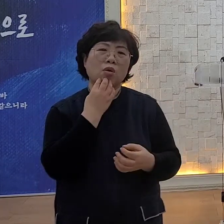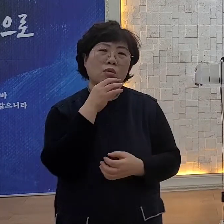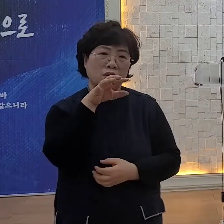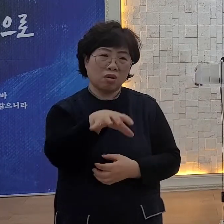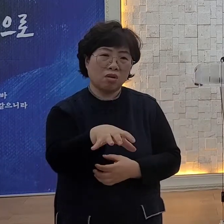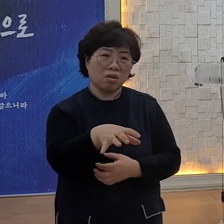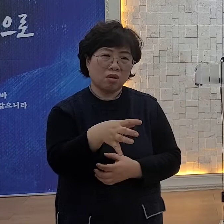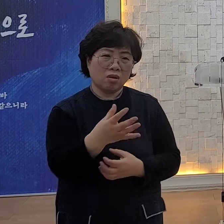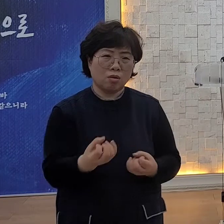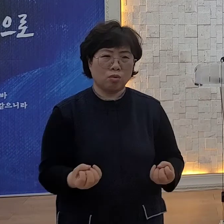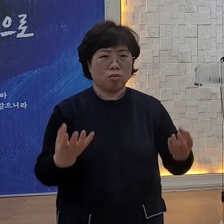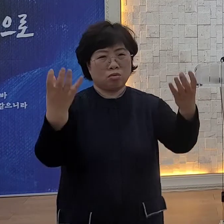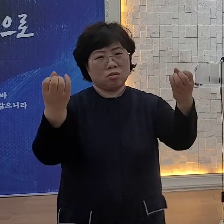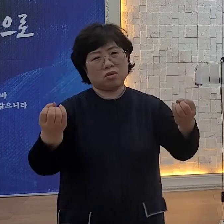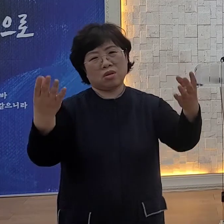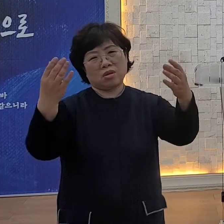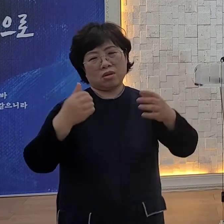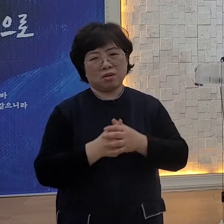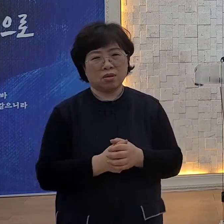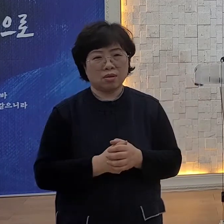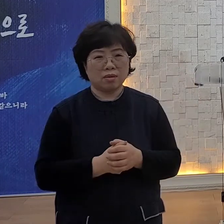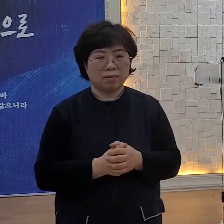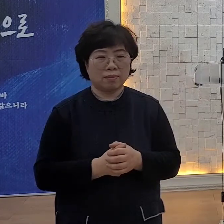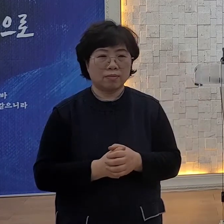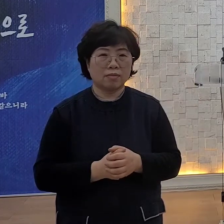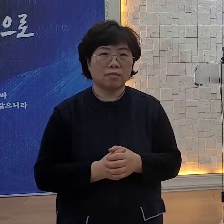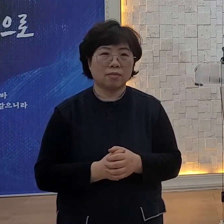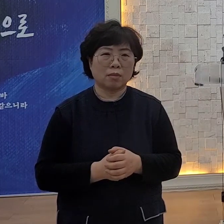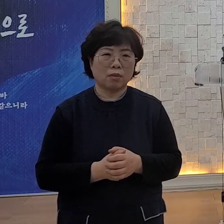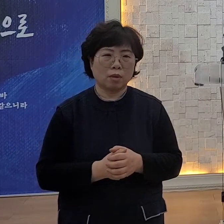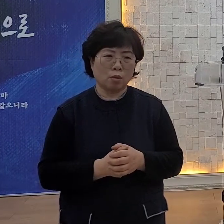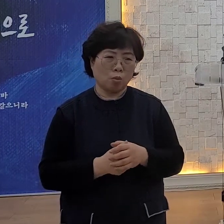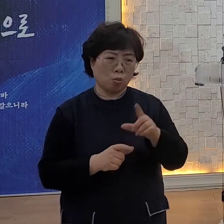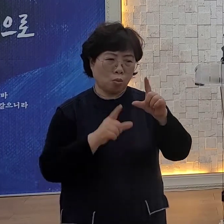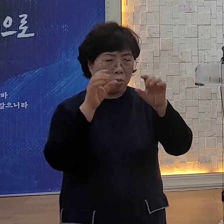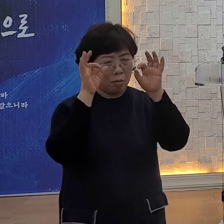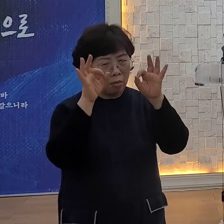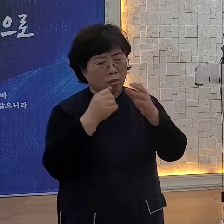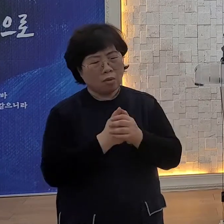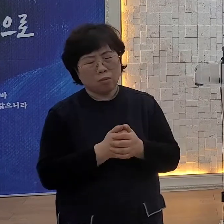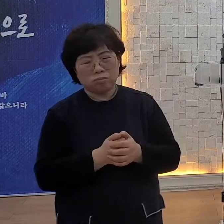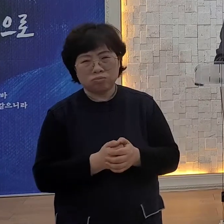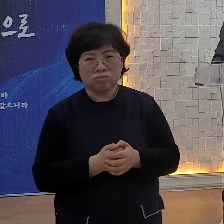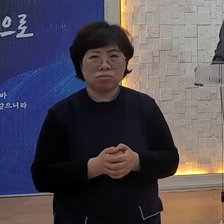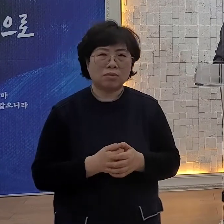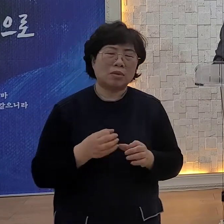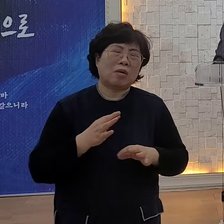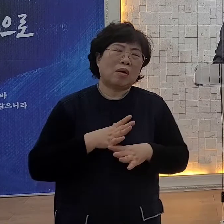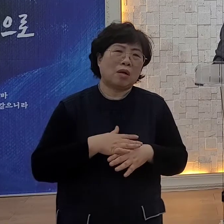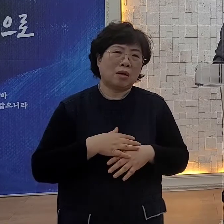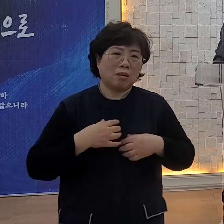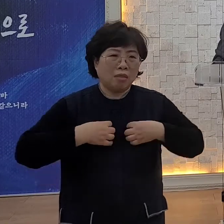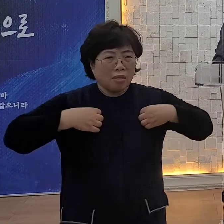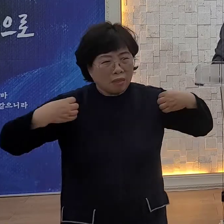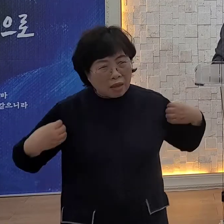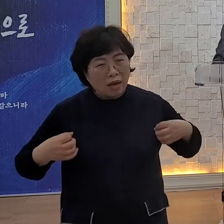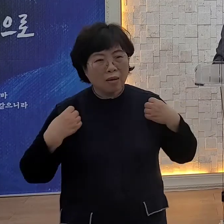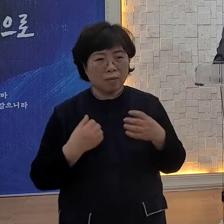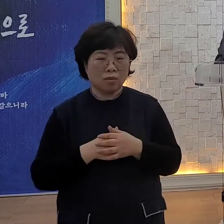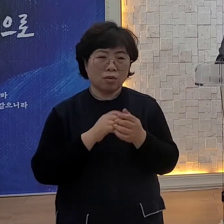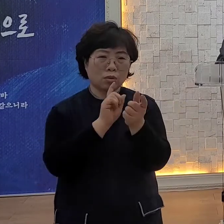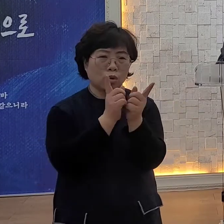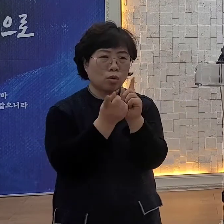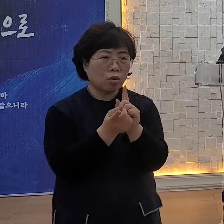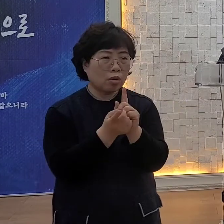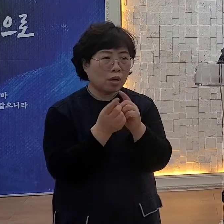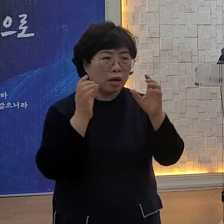시청 광장에서. 그 화면에 나올 때 보셨잖아요. 뭐 하는 짓입니까? 다 벗고 앉아가지고. 그 시청